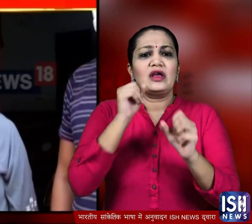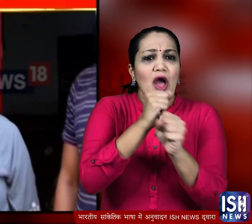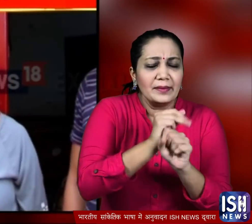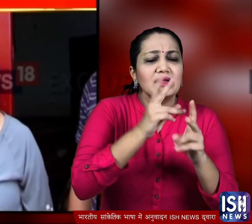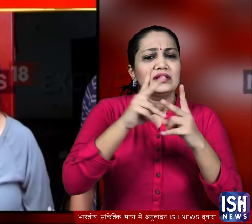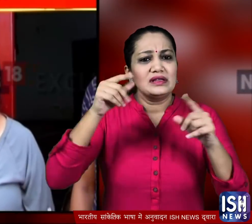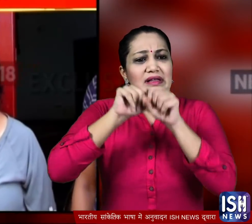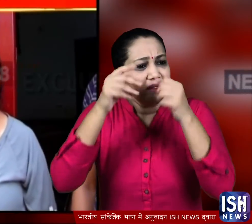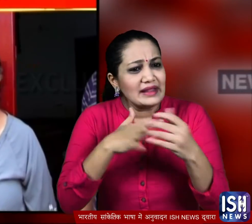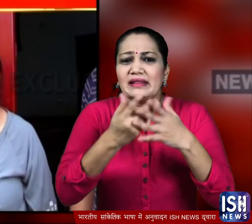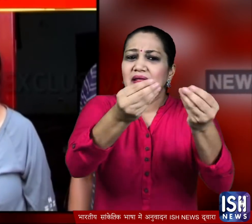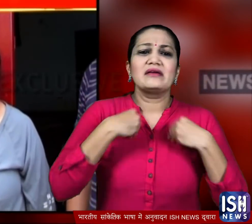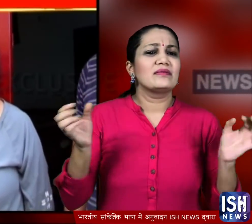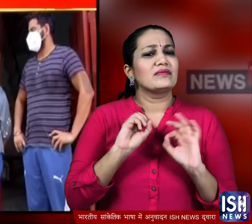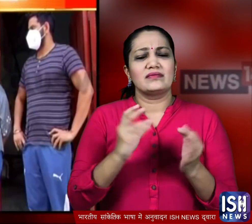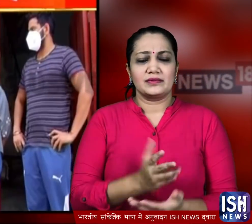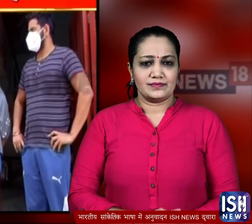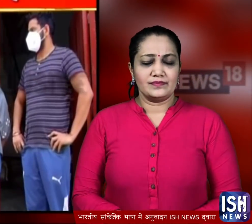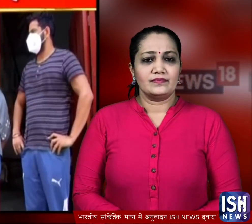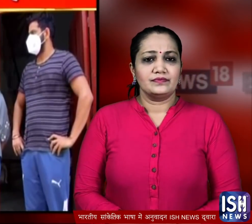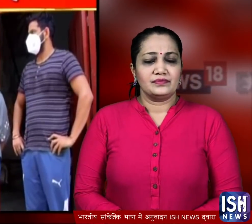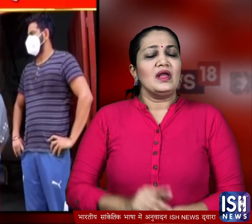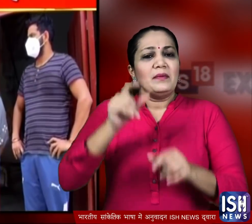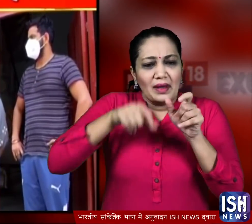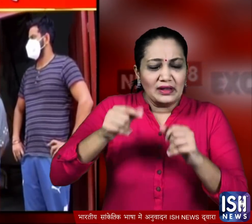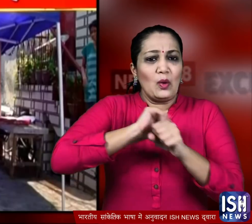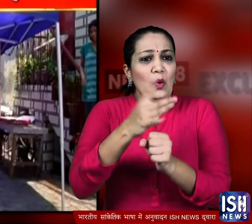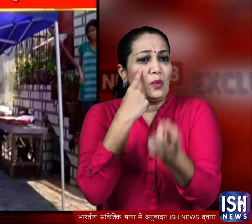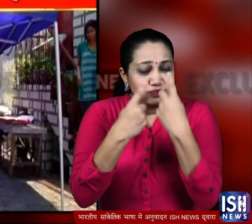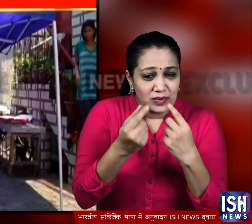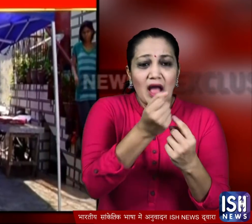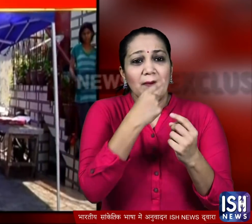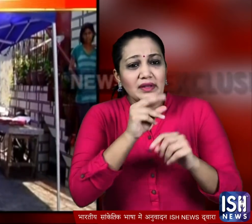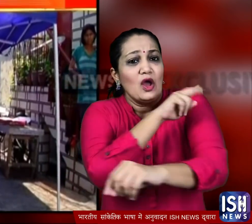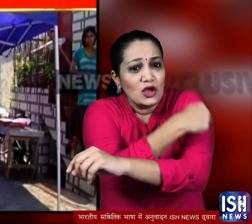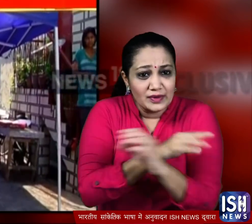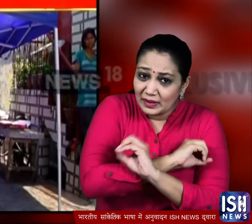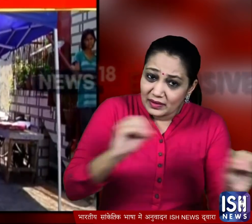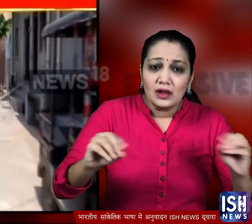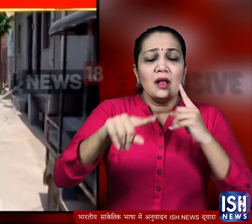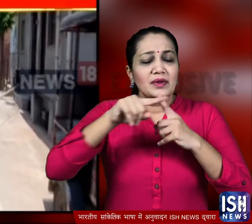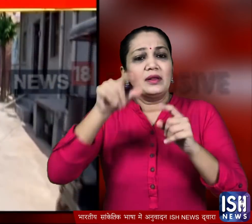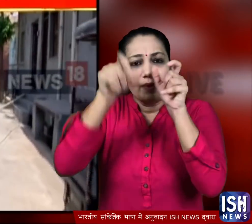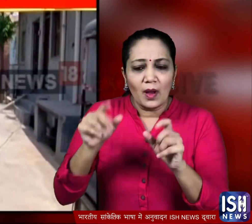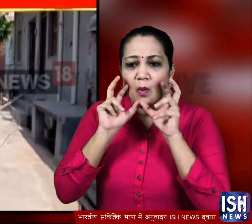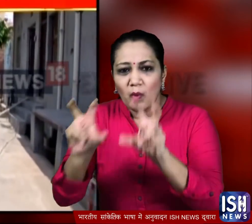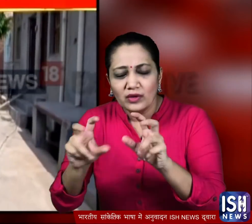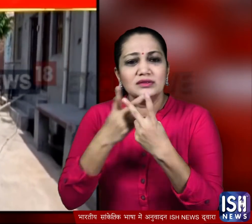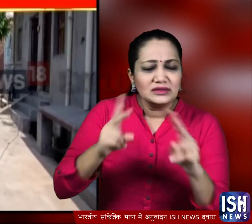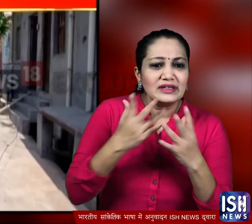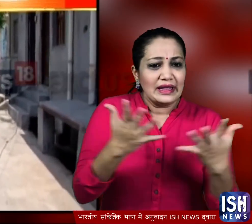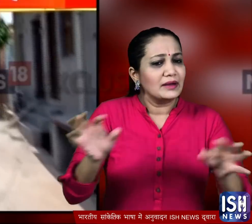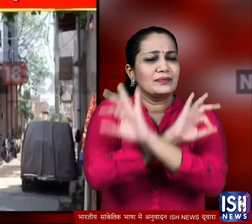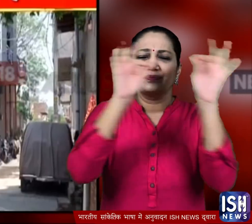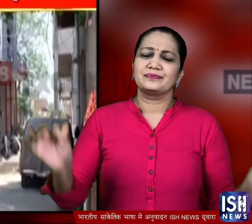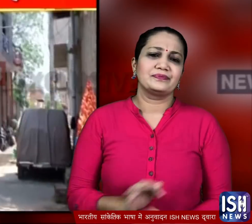किसी गवर्नमेंट की तरफ से या सिस्टम की तरफ से। लोगों ने ये आरोप भी लगाया कि न तो वहां कोरोना के इलाज के लिए अस्पताल हैं और न ही मरीजों की देखभाल